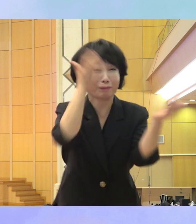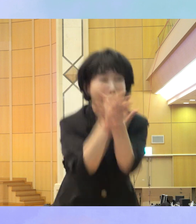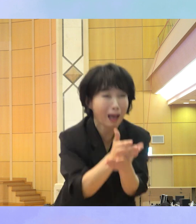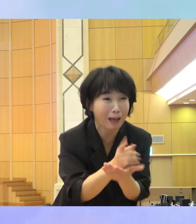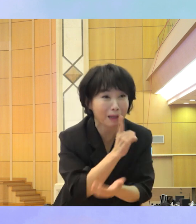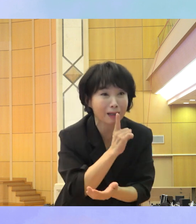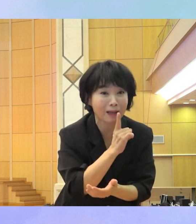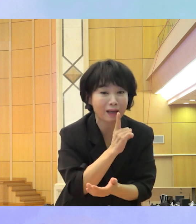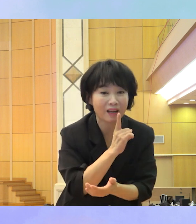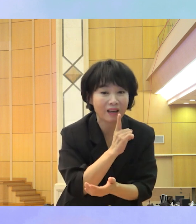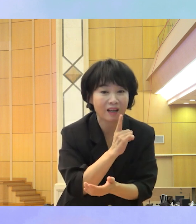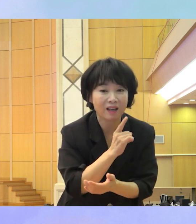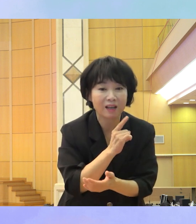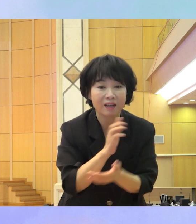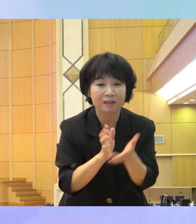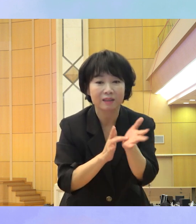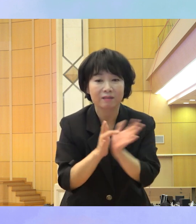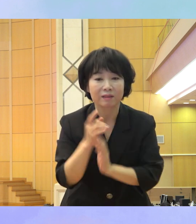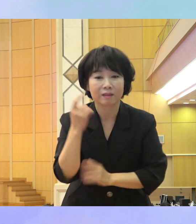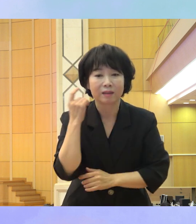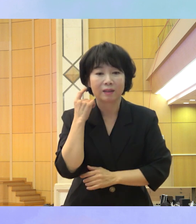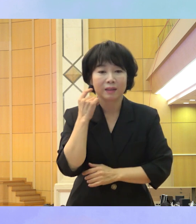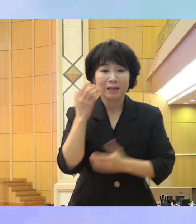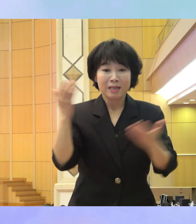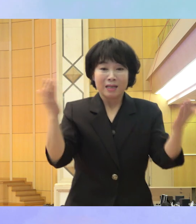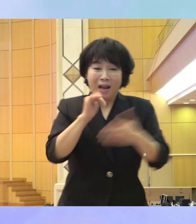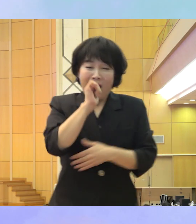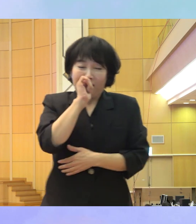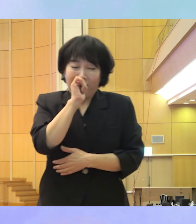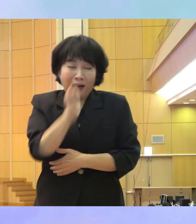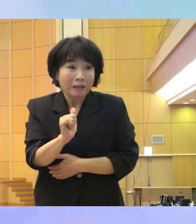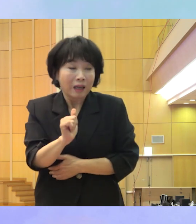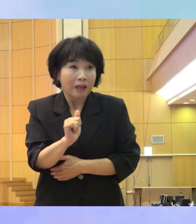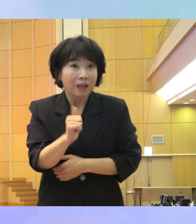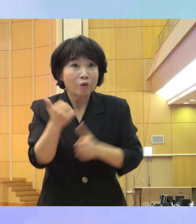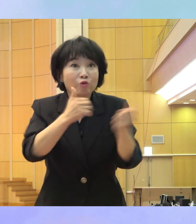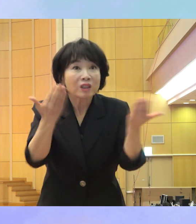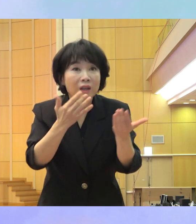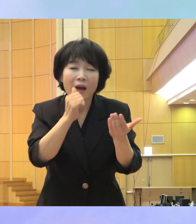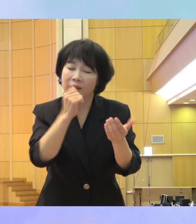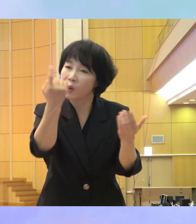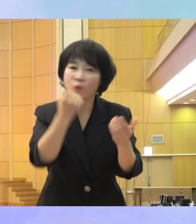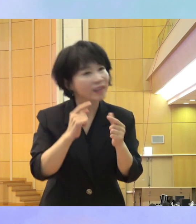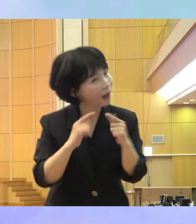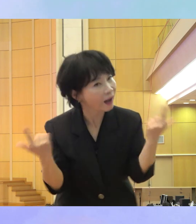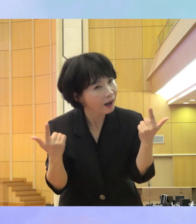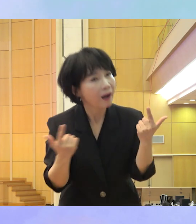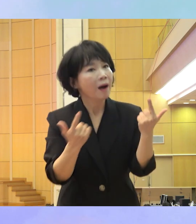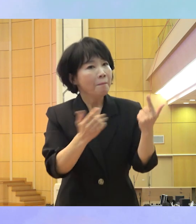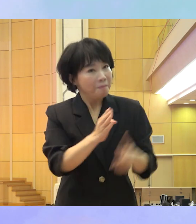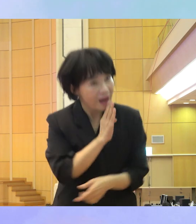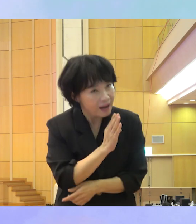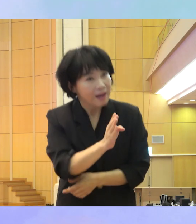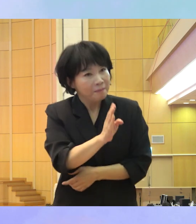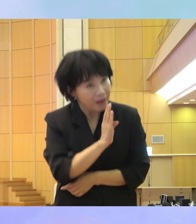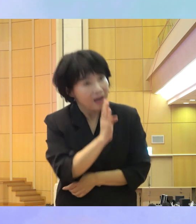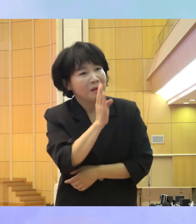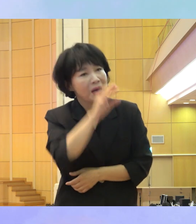항변에 이르되 주여 그리 마옵소서. 이 일이 결코, 이 말은 절대로